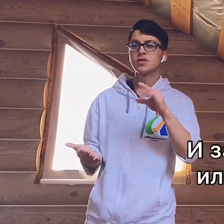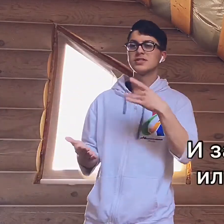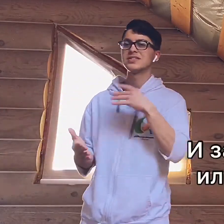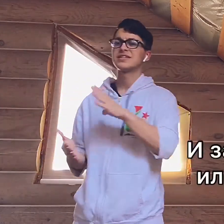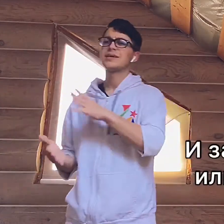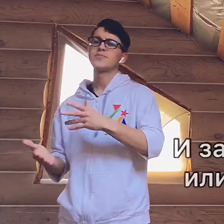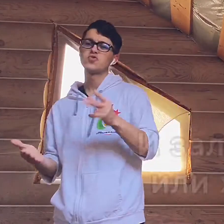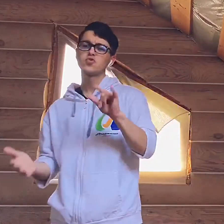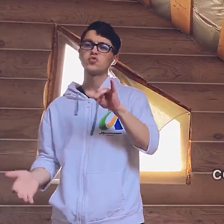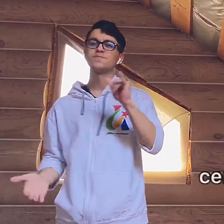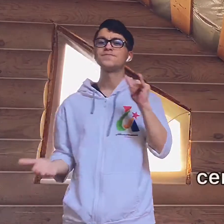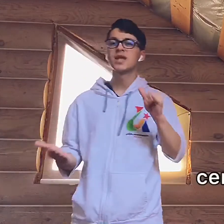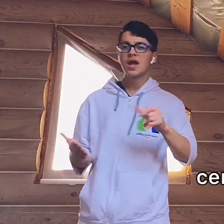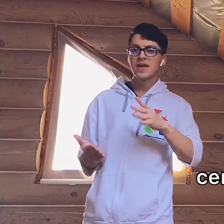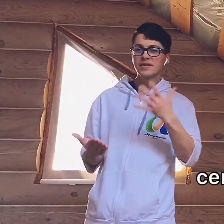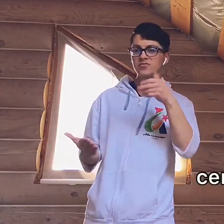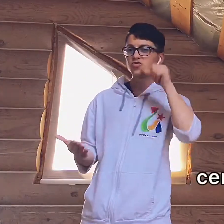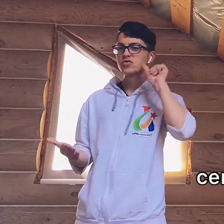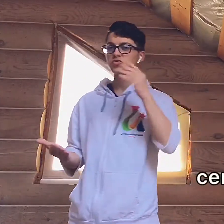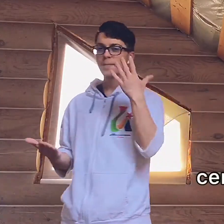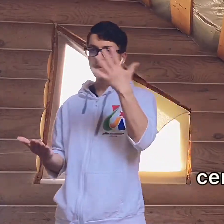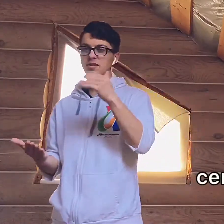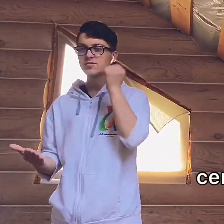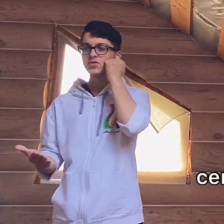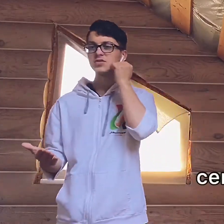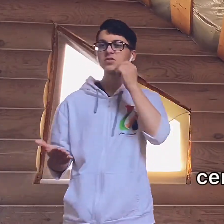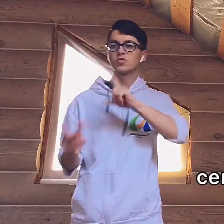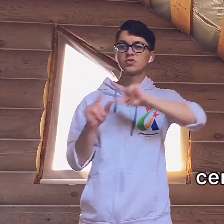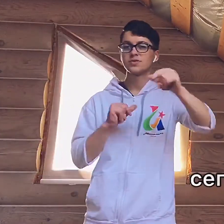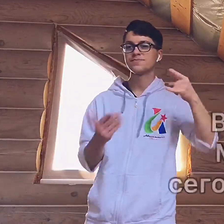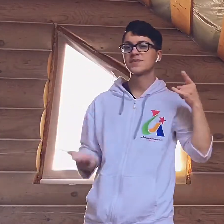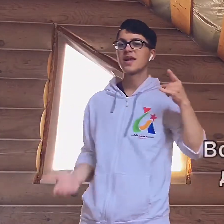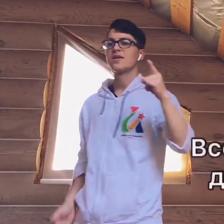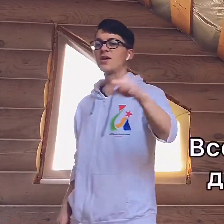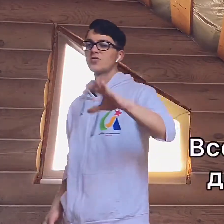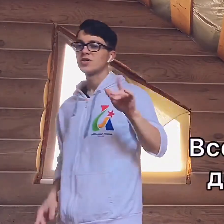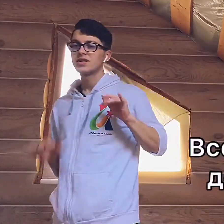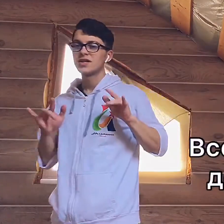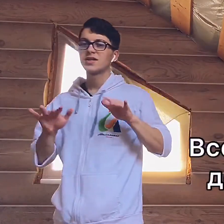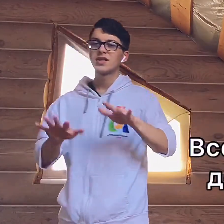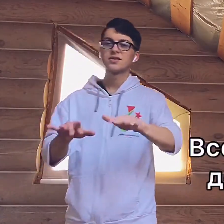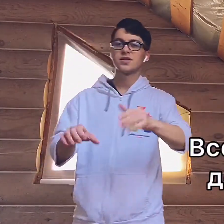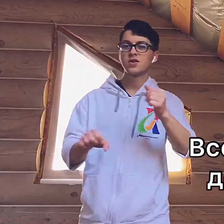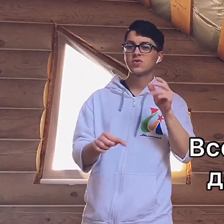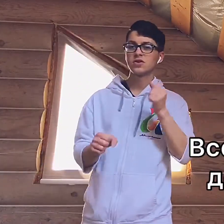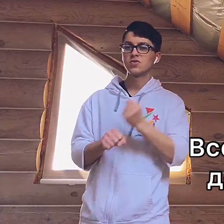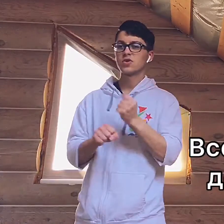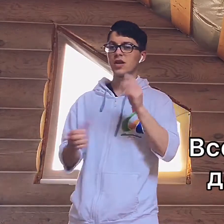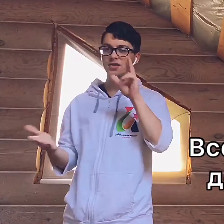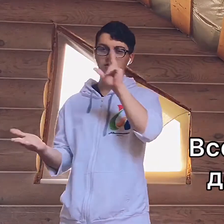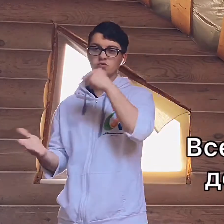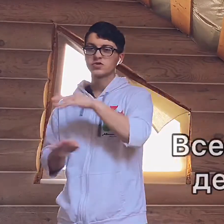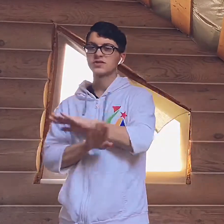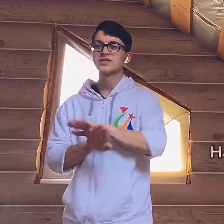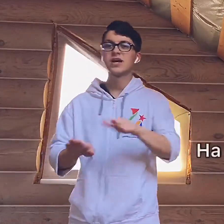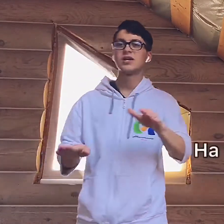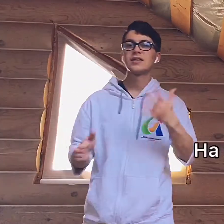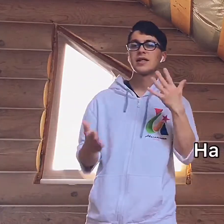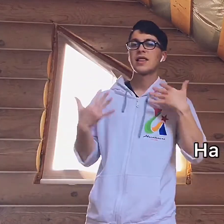хотя бы в доту. Вчера шел по московской, сегодня еду в тачке. Все дело в работе, дело не в удаче. На дело твоей сучки